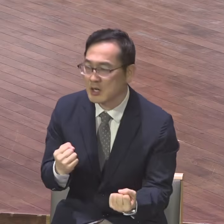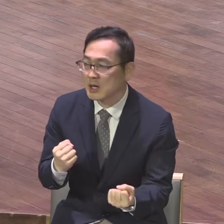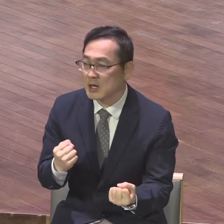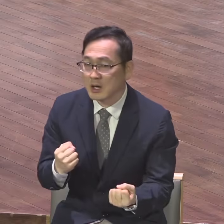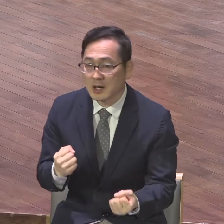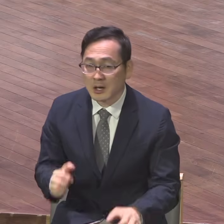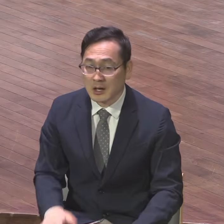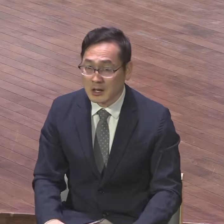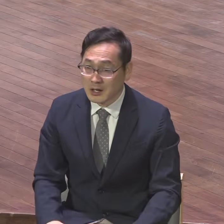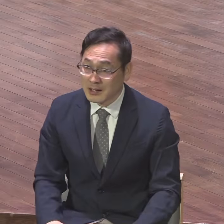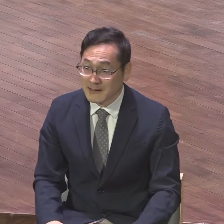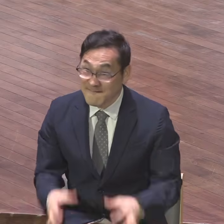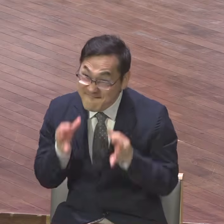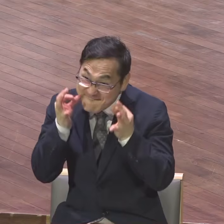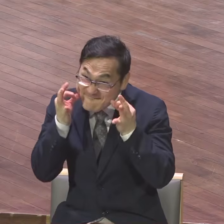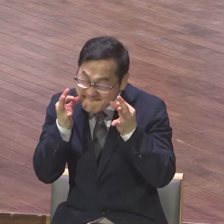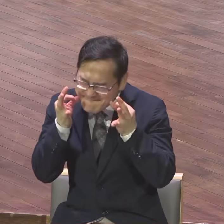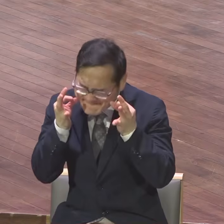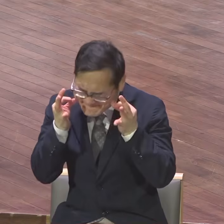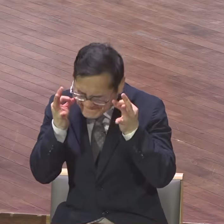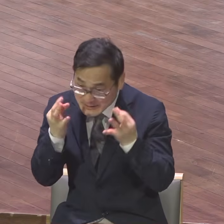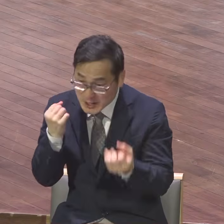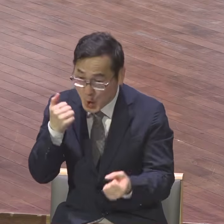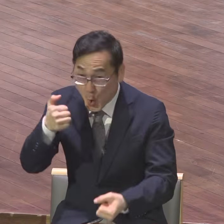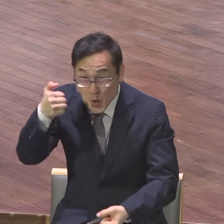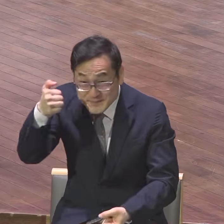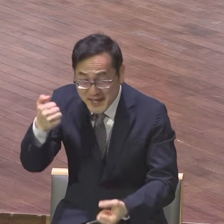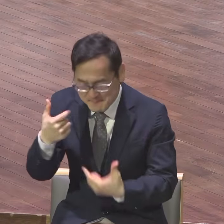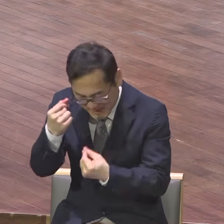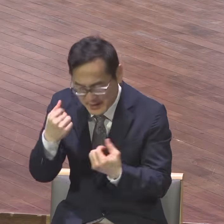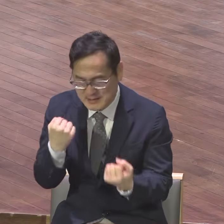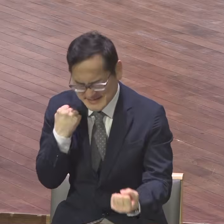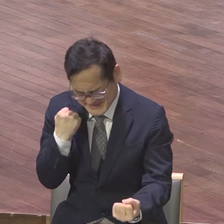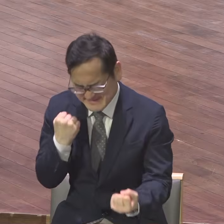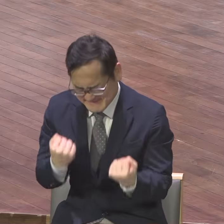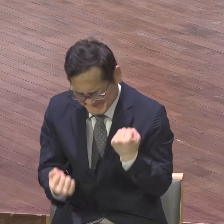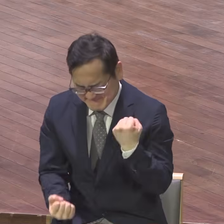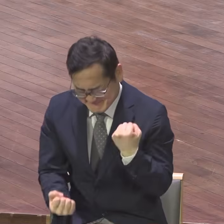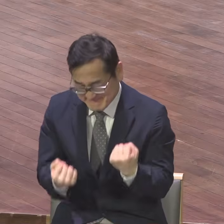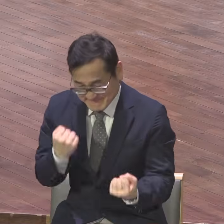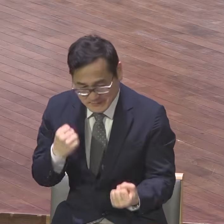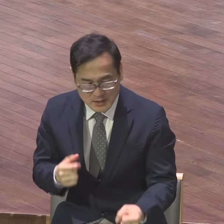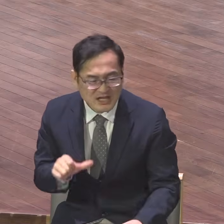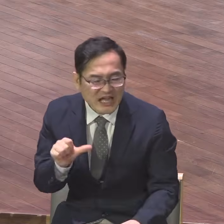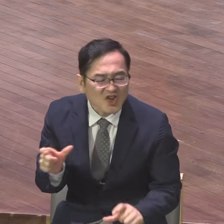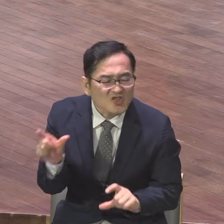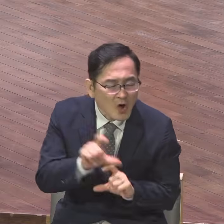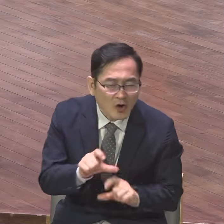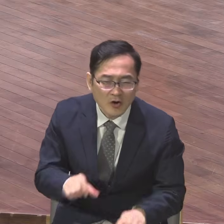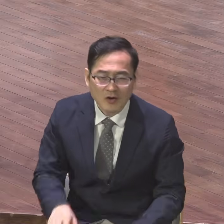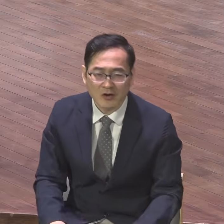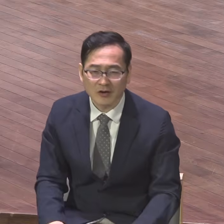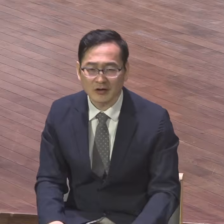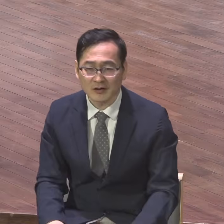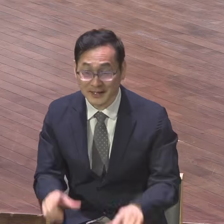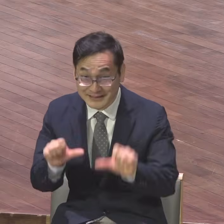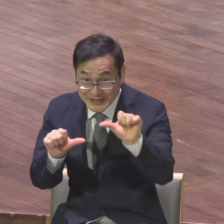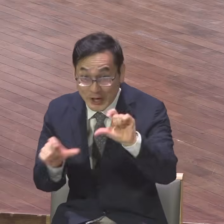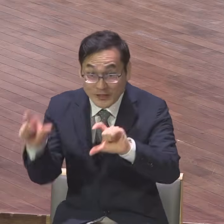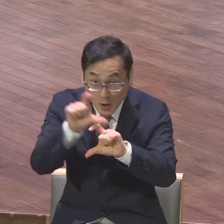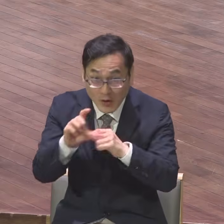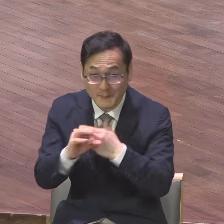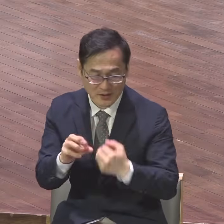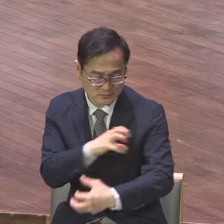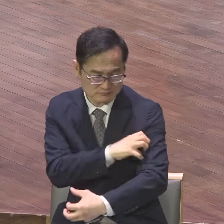빼가고 했는데 5개만 더 하래. 이 5개를 더 하는 이것이 없던 근육이 생기는 시간표라는